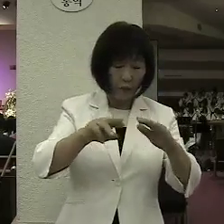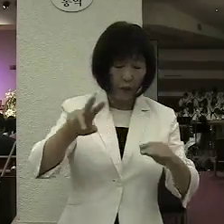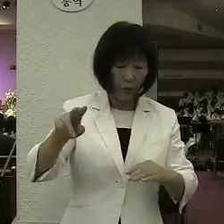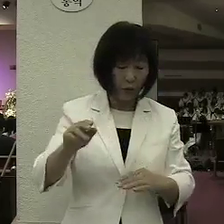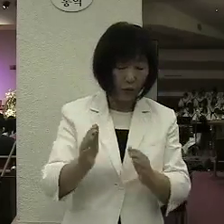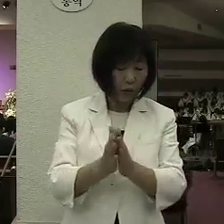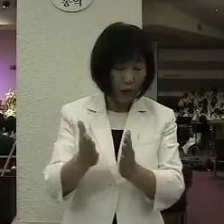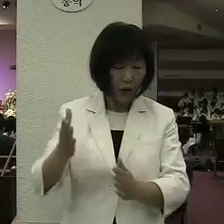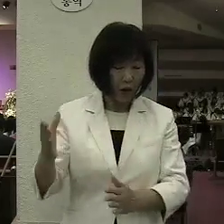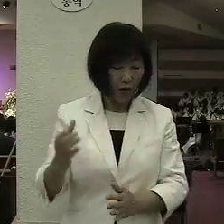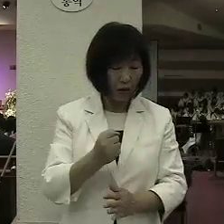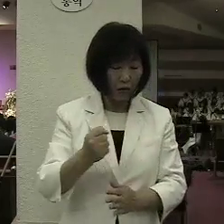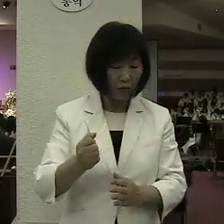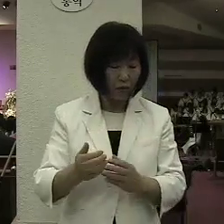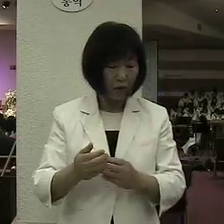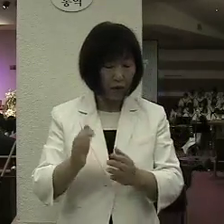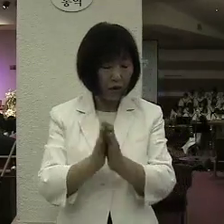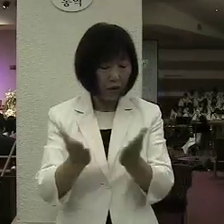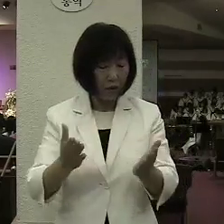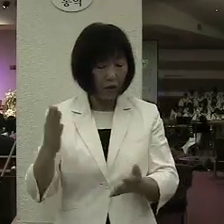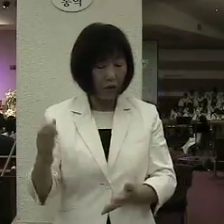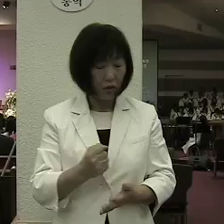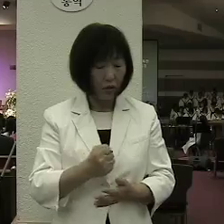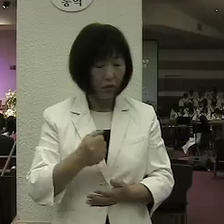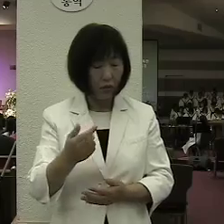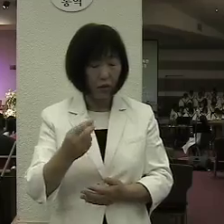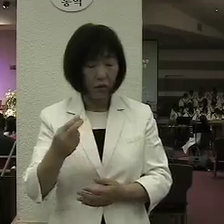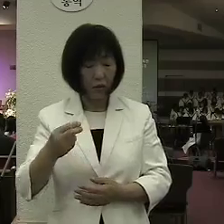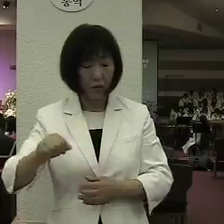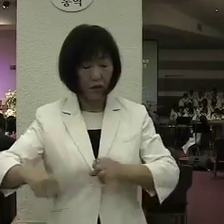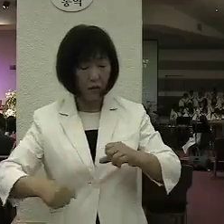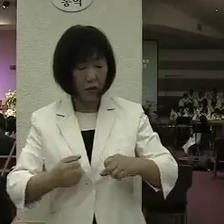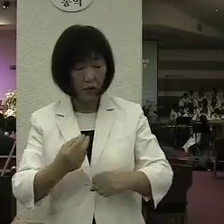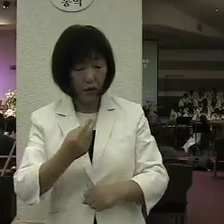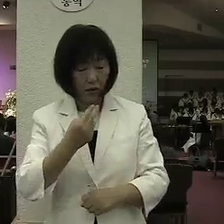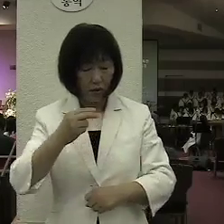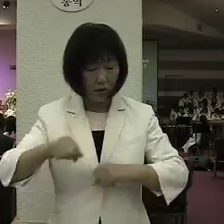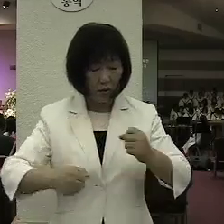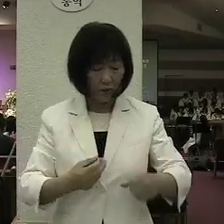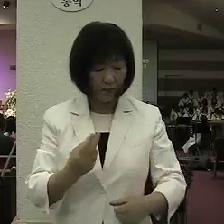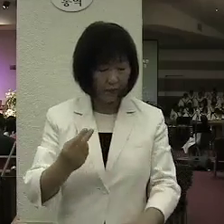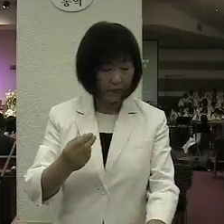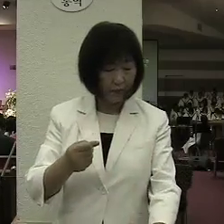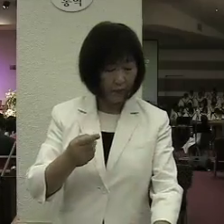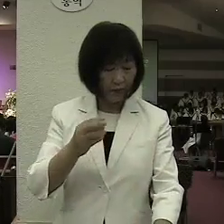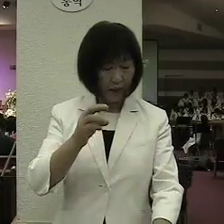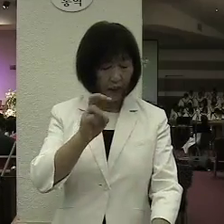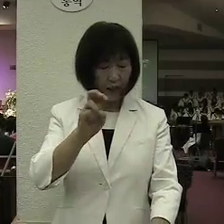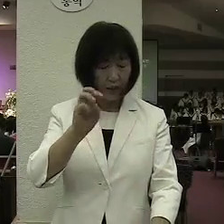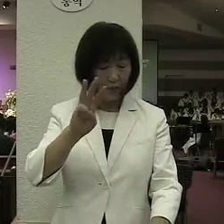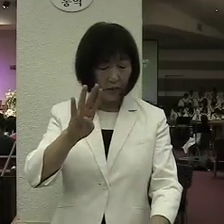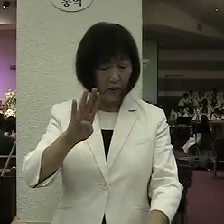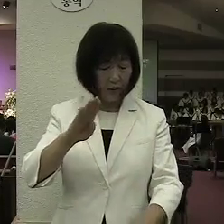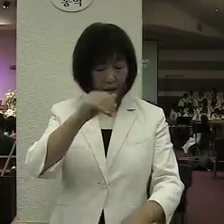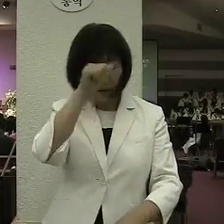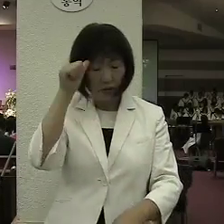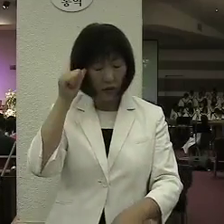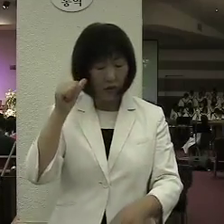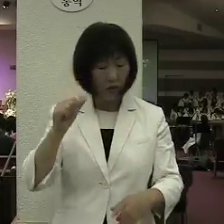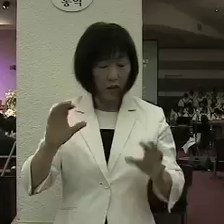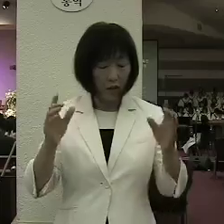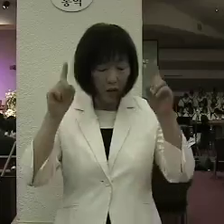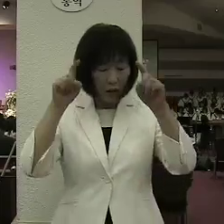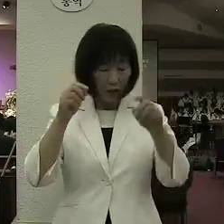또 보니 보좌와 내 생물과 장로들 사이에 어린 양이 섰는데 일찍 죽임을 당한 것